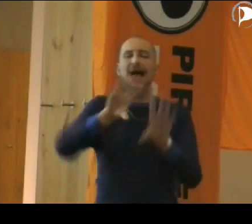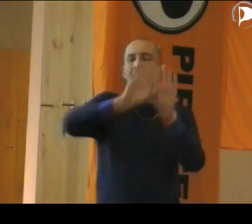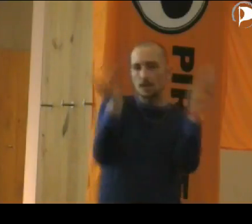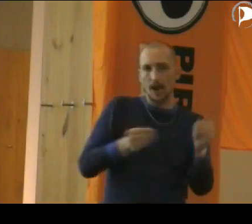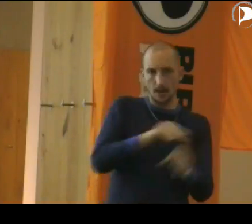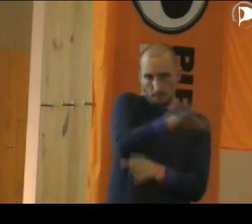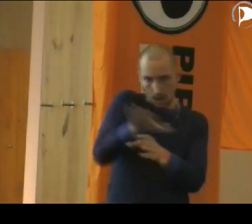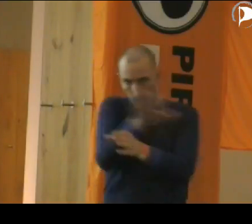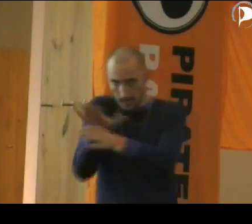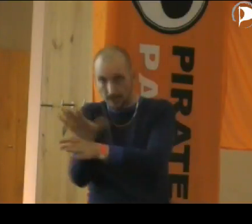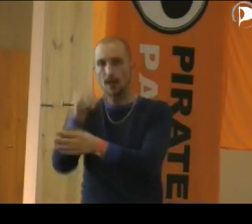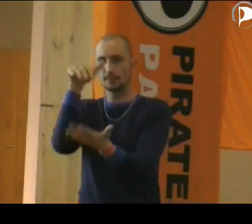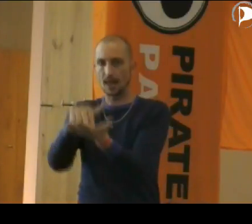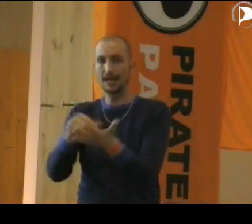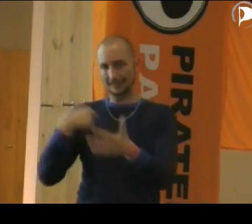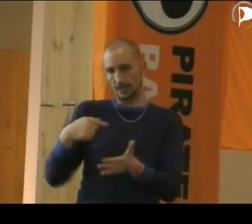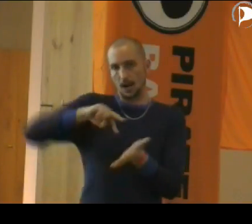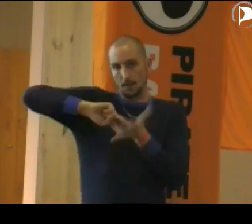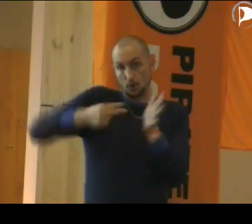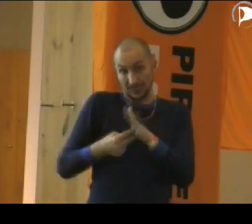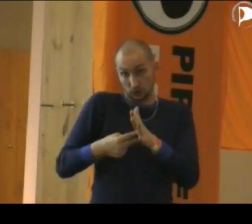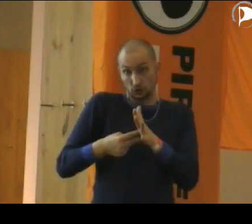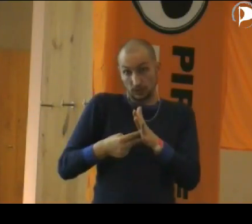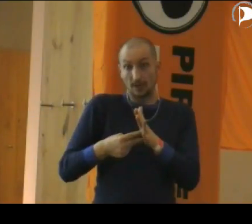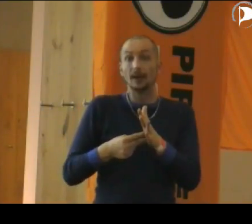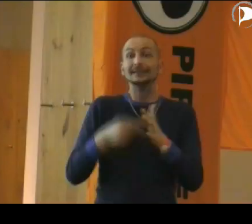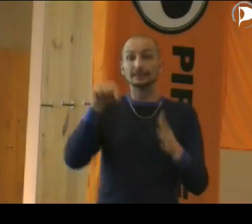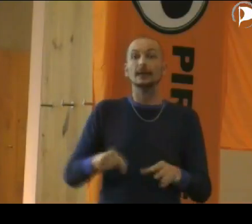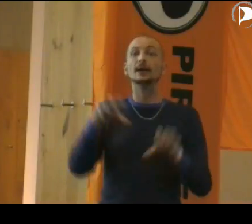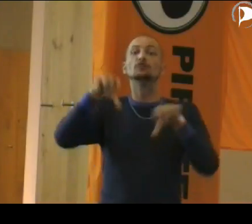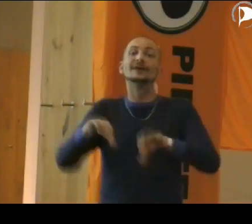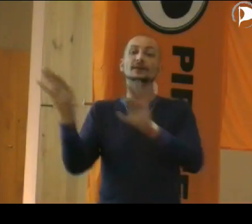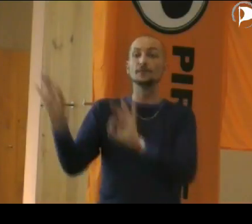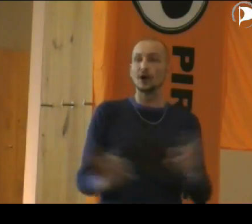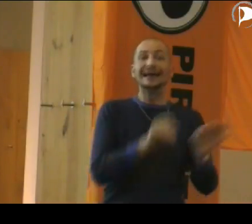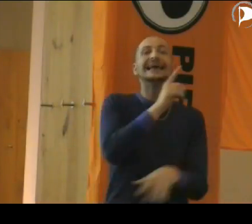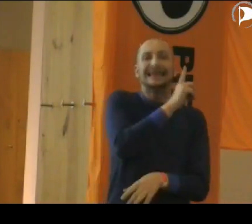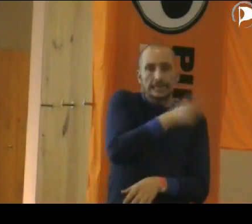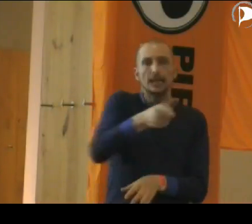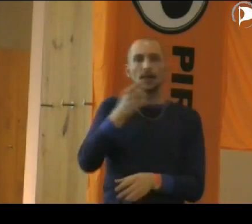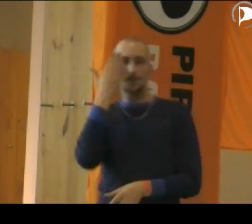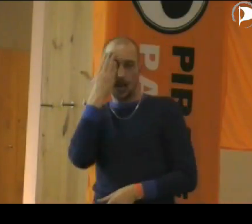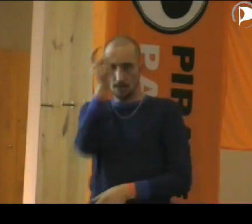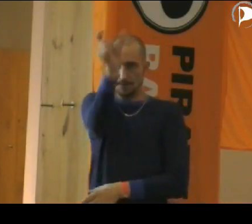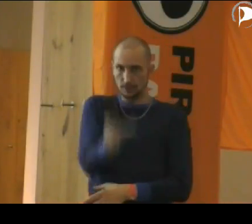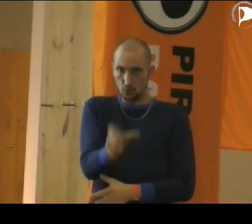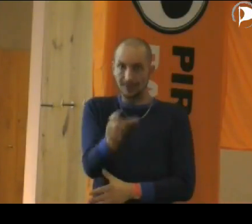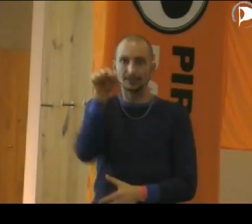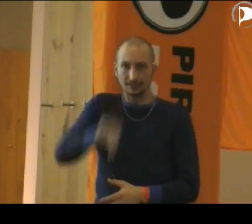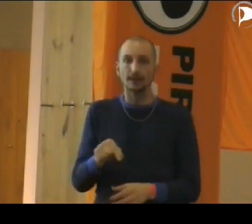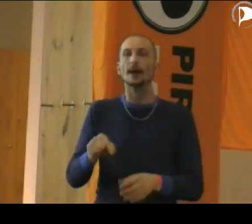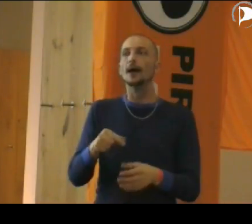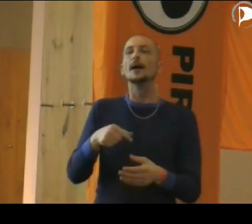sorgen und wenn ich mich dafür dass unsere politischen inhalte von jedem gerade bier gegeben worden sind und das nun zum beispiel